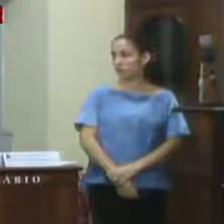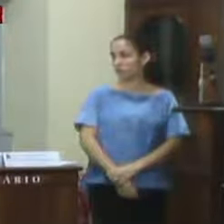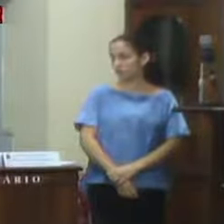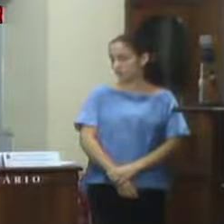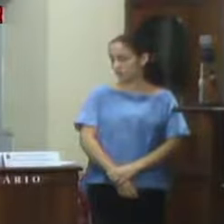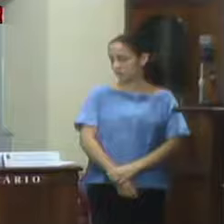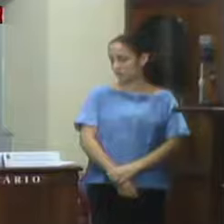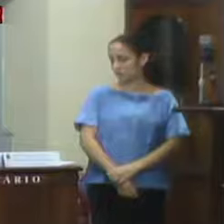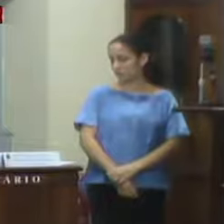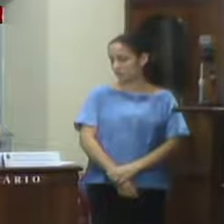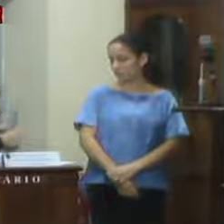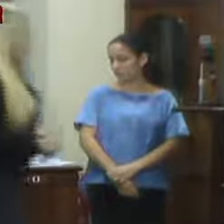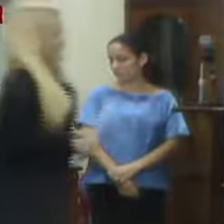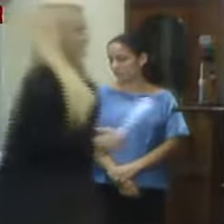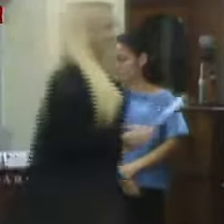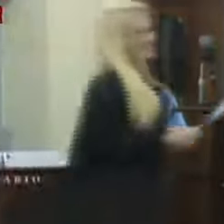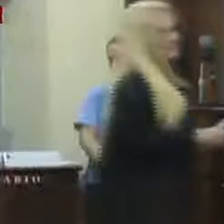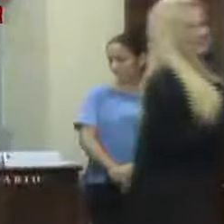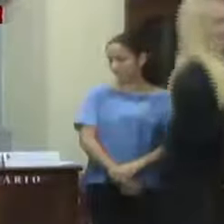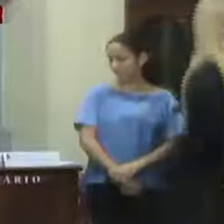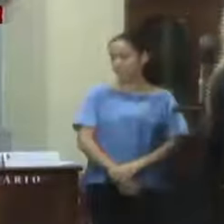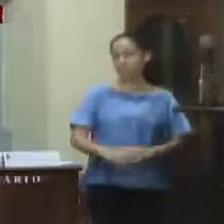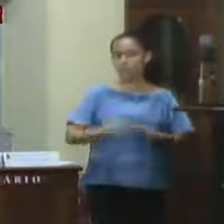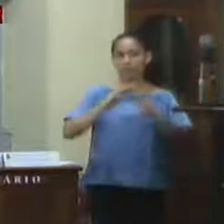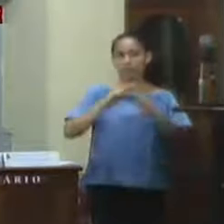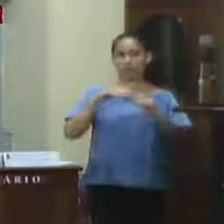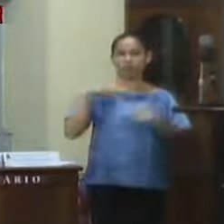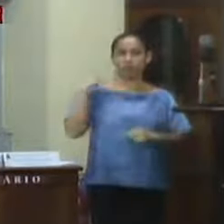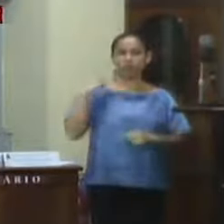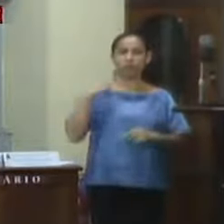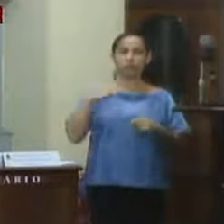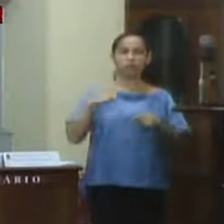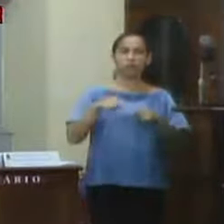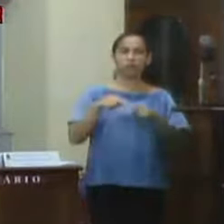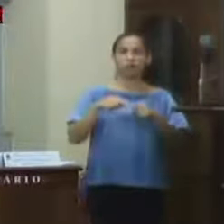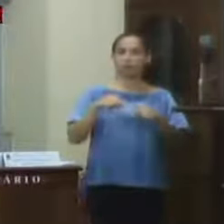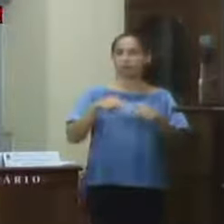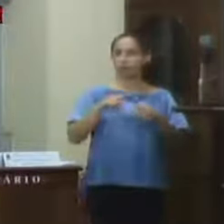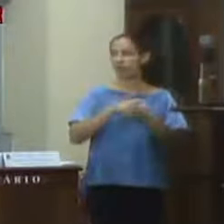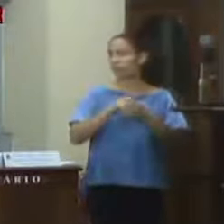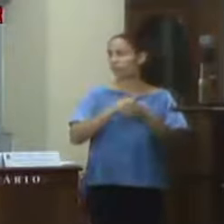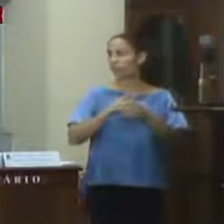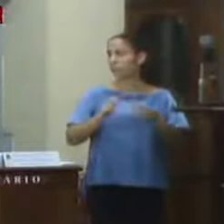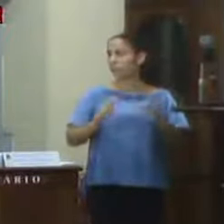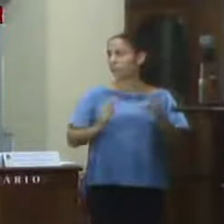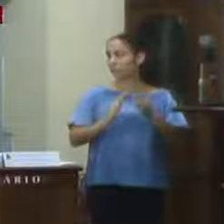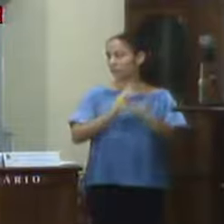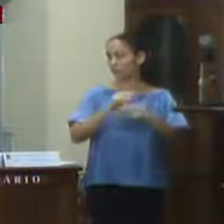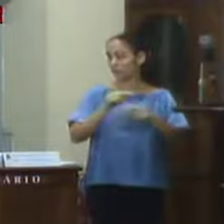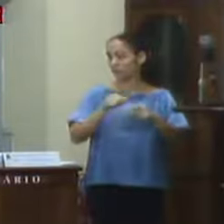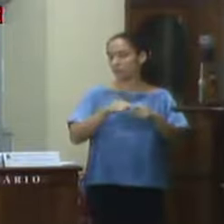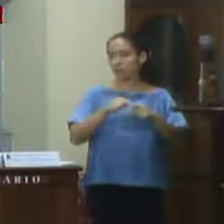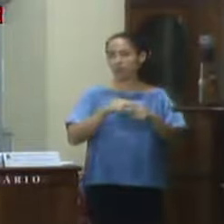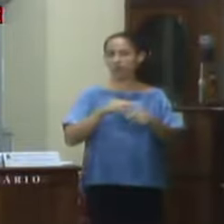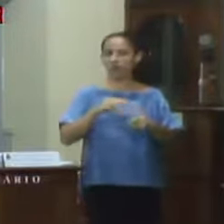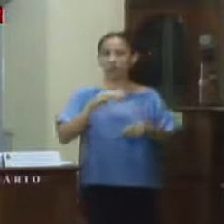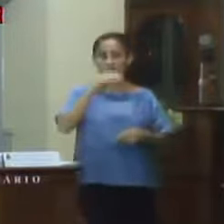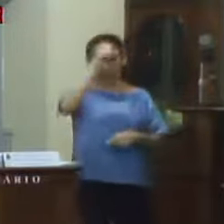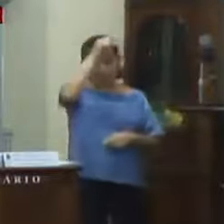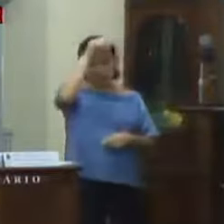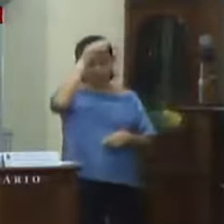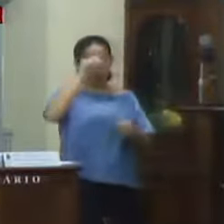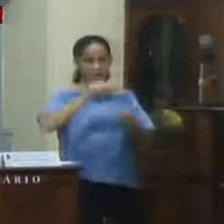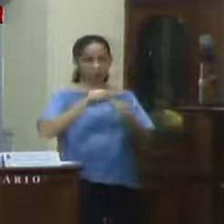A Câmara Municipal de Valença aprovou e o prefeito sancionou a seguinte lei. Artigo 1º. Fica o município de Valença